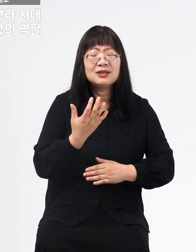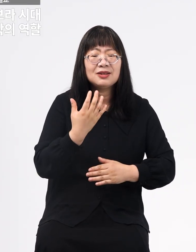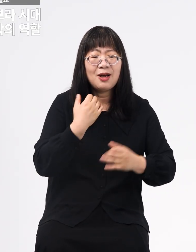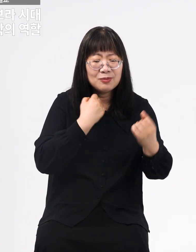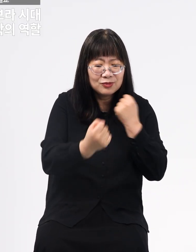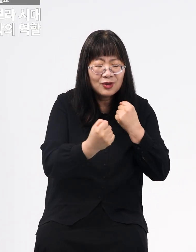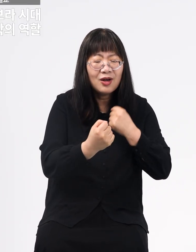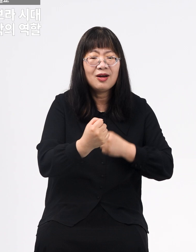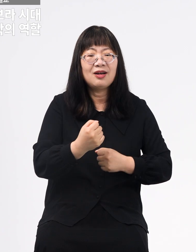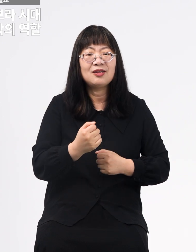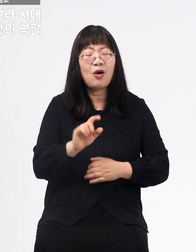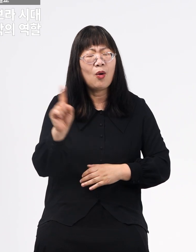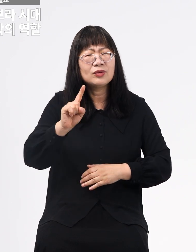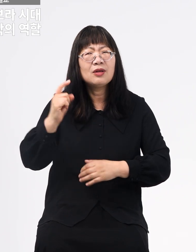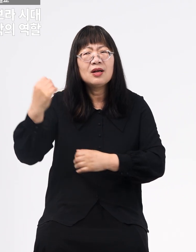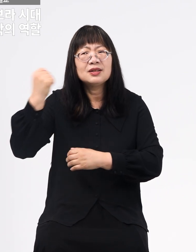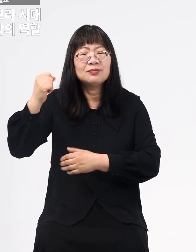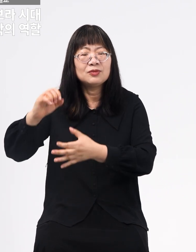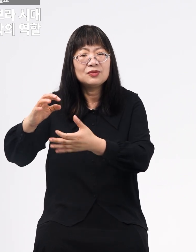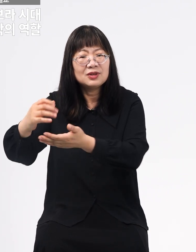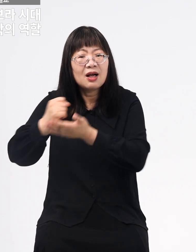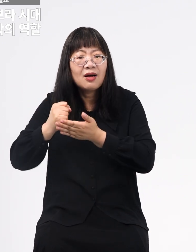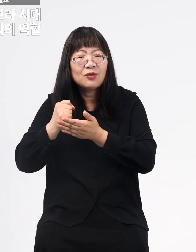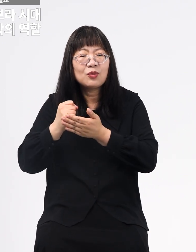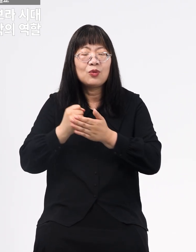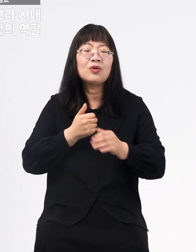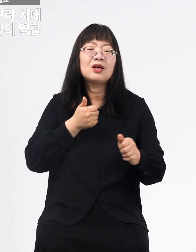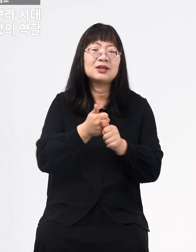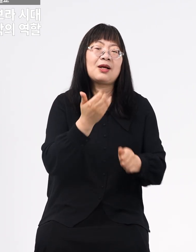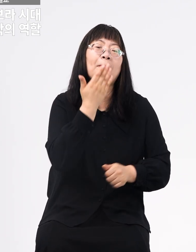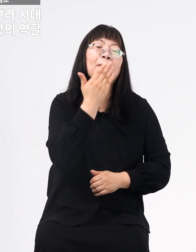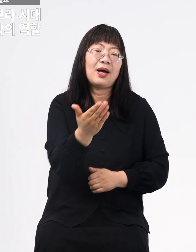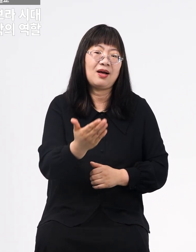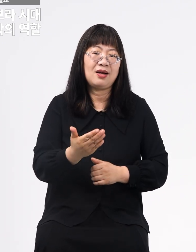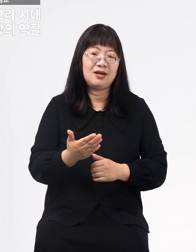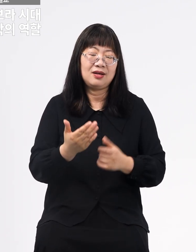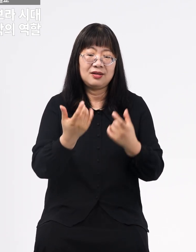겁을 어떤 힘에 의해서 넘어설 줄 아는 겁니다.